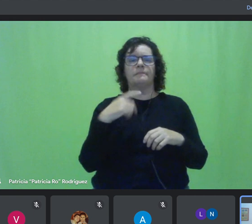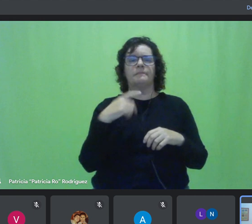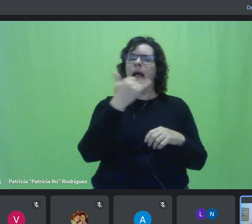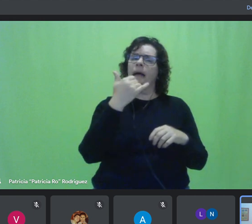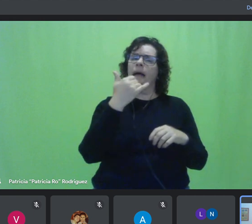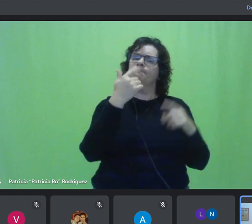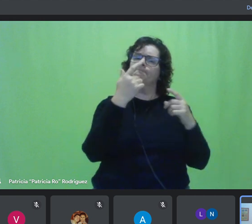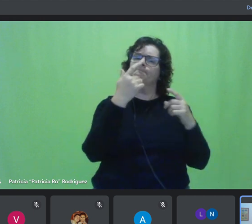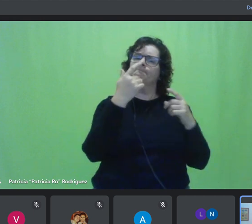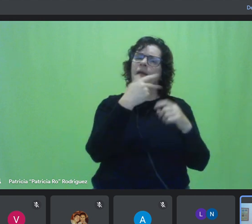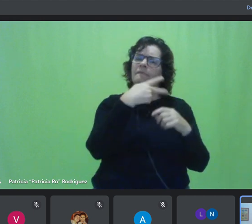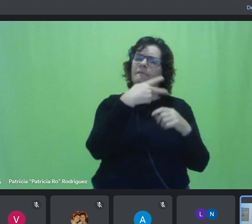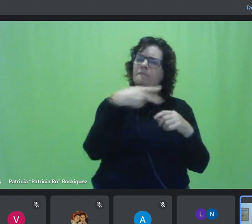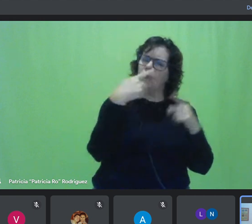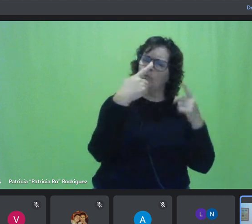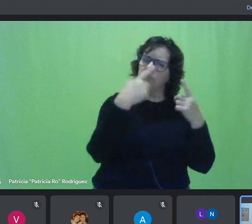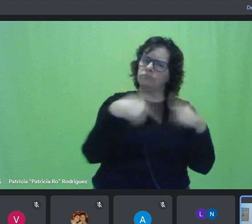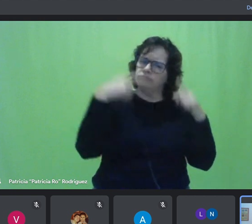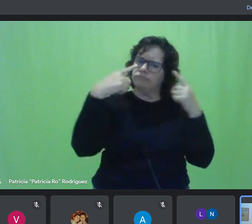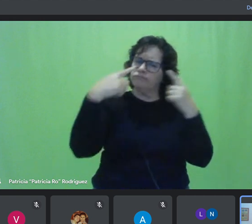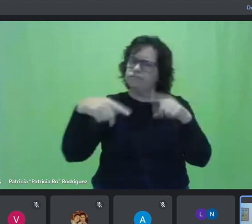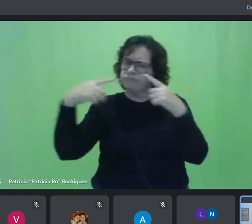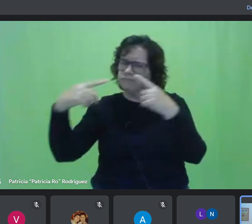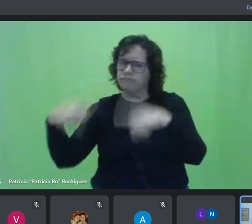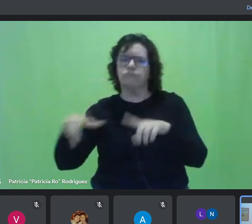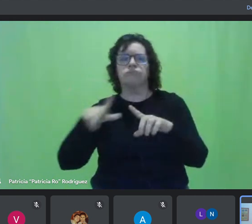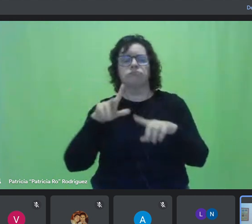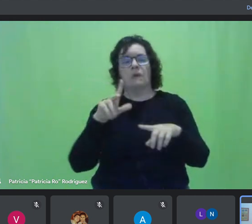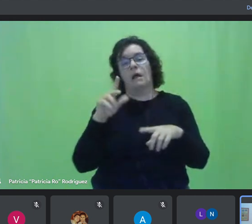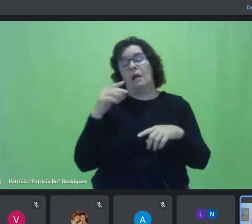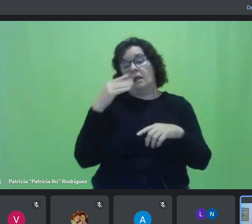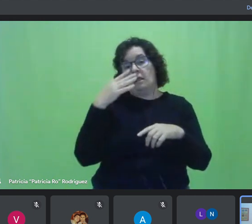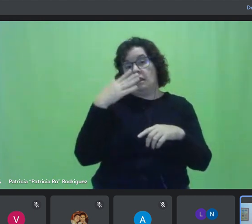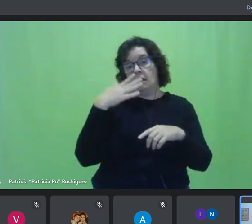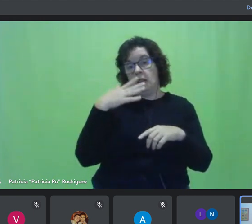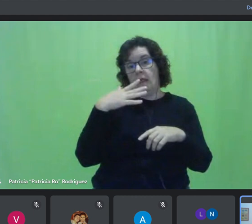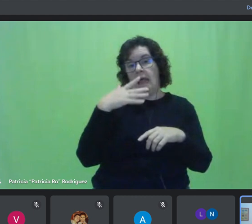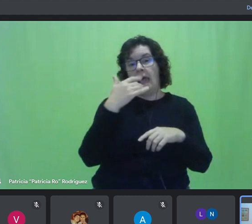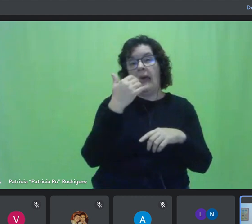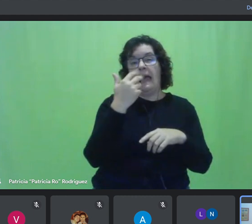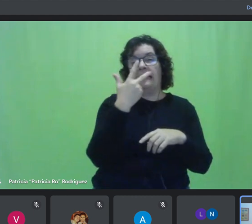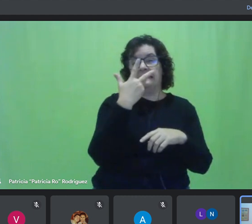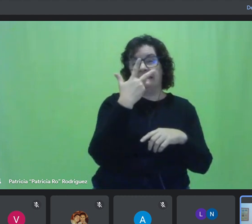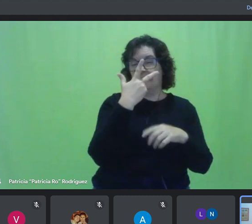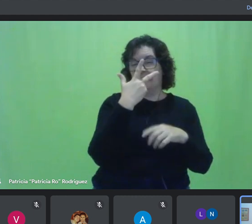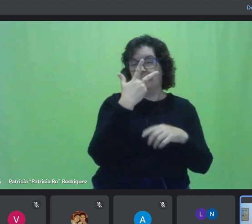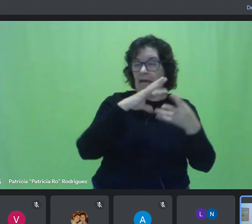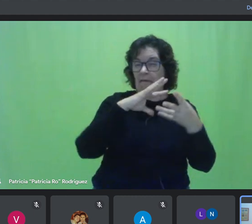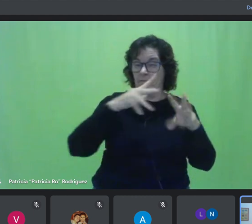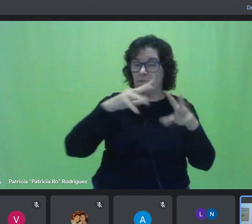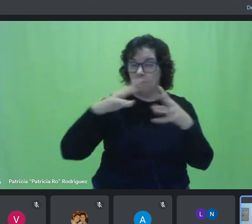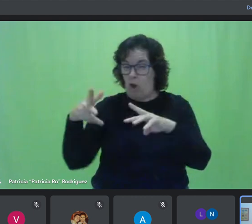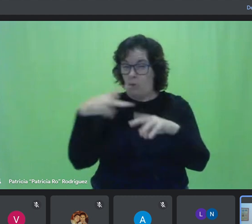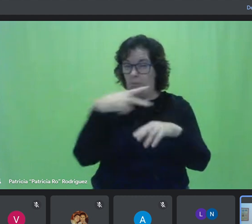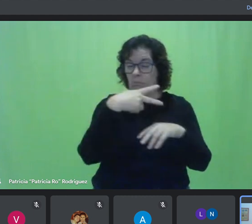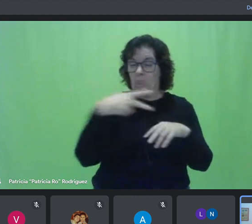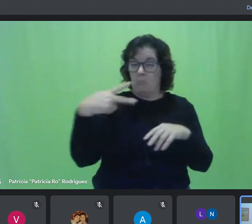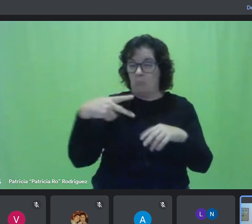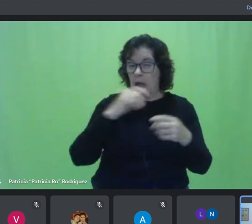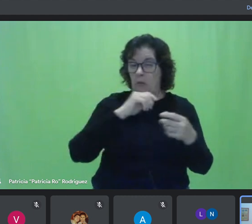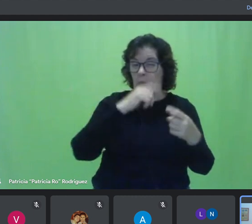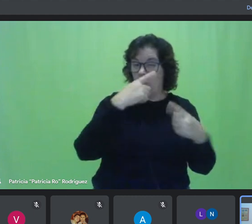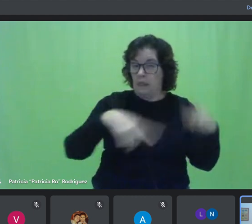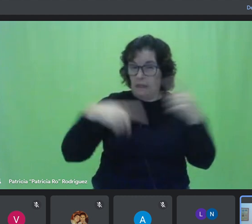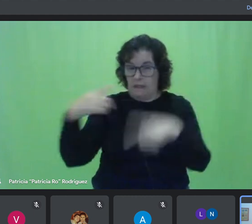después cuando veamos la ficha de verbos, vamos a ver que hay tres tipos de verbos de los que vamos a hablar. Nosotros vamos a encasillar así a